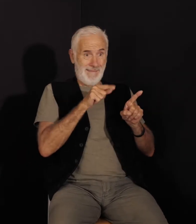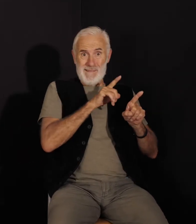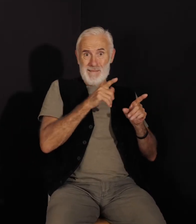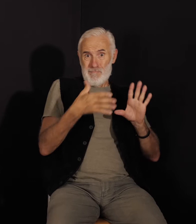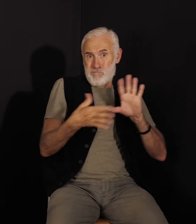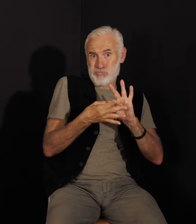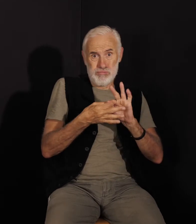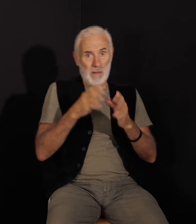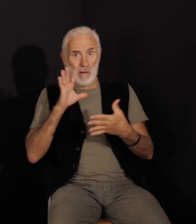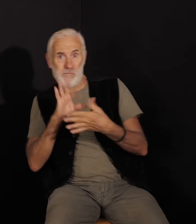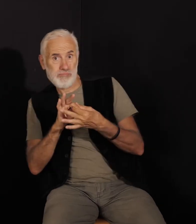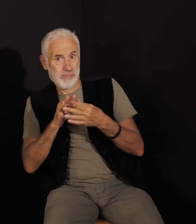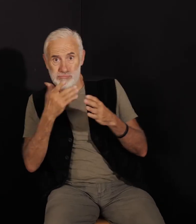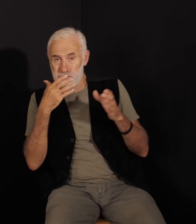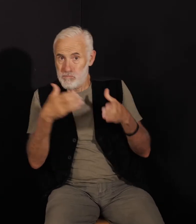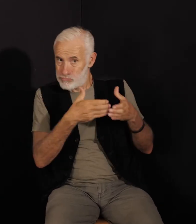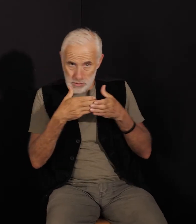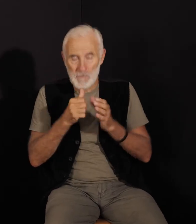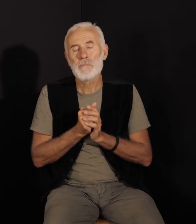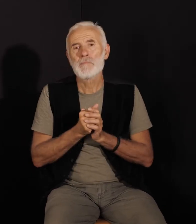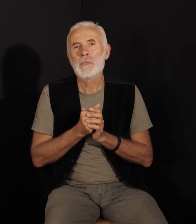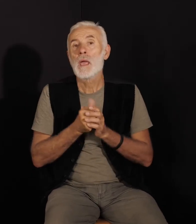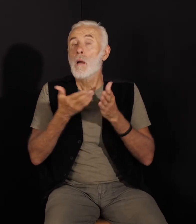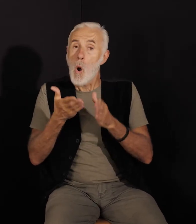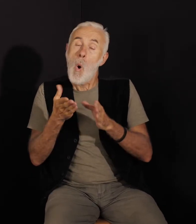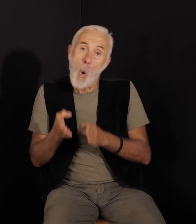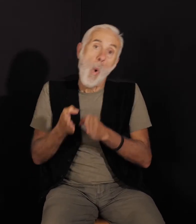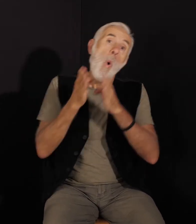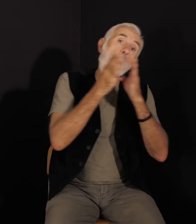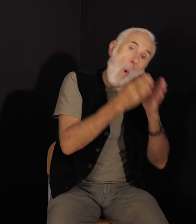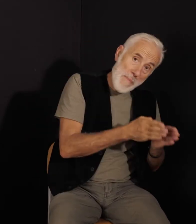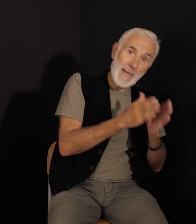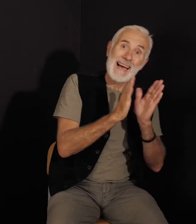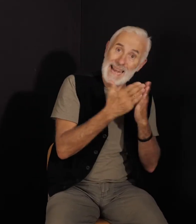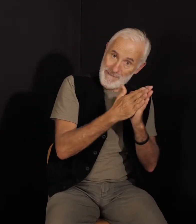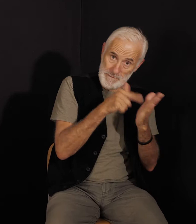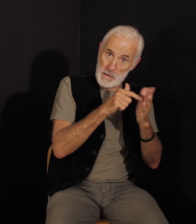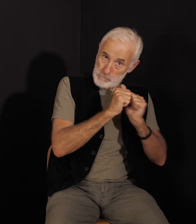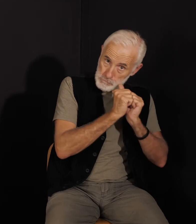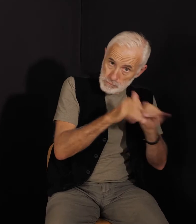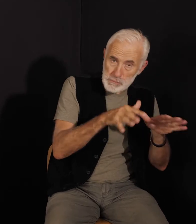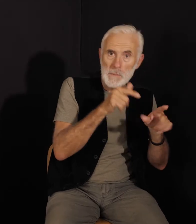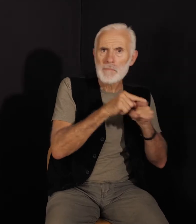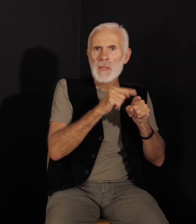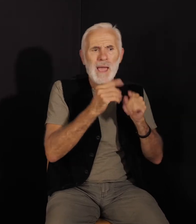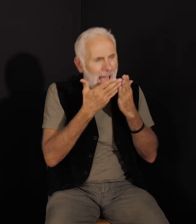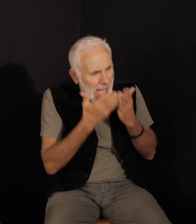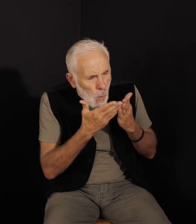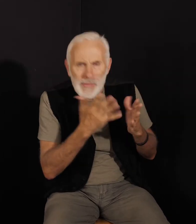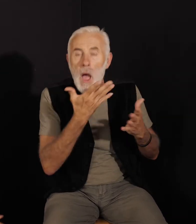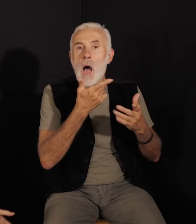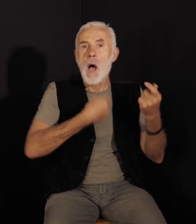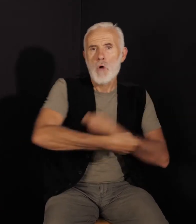un autre titre de Jonah Raskin qui est Marijuana Land, qui est son étude du marché de la marijuana,